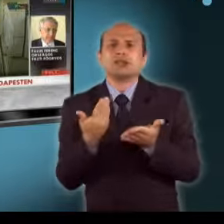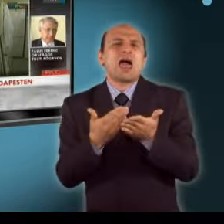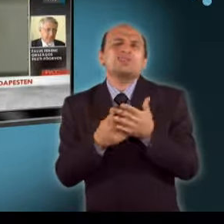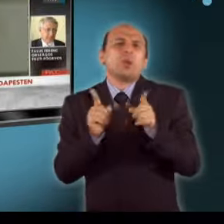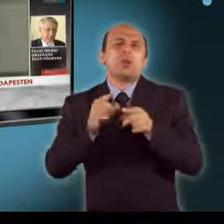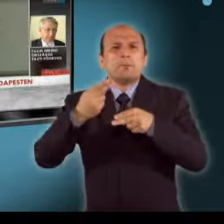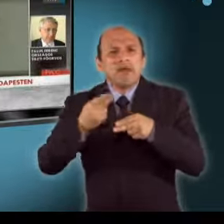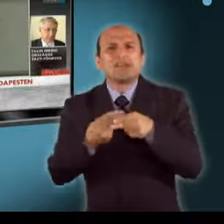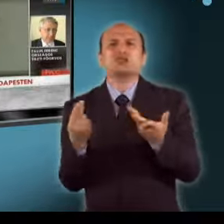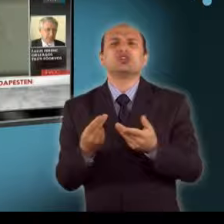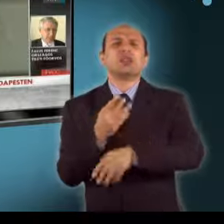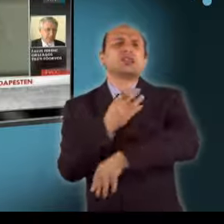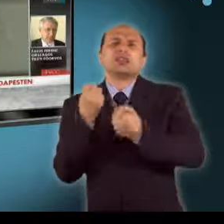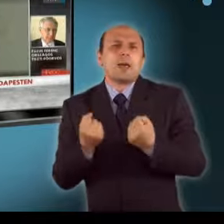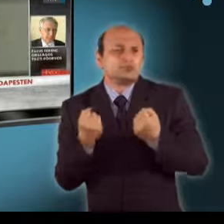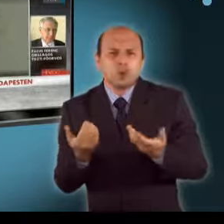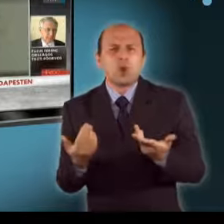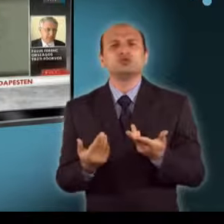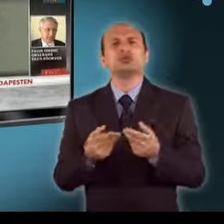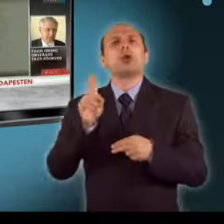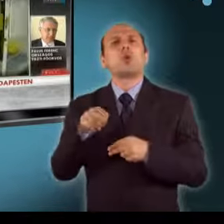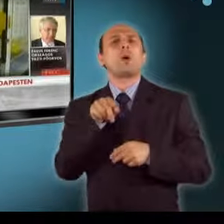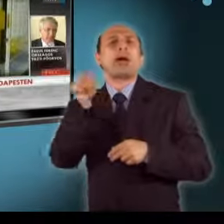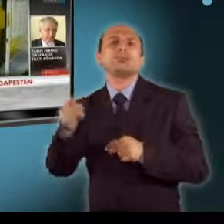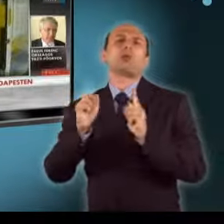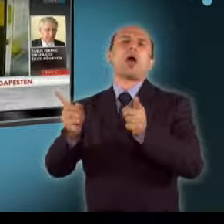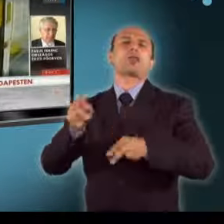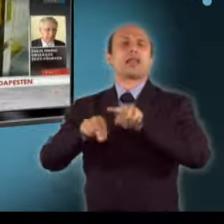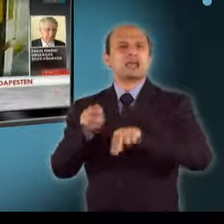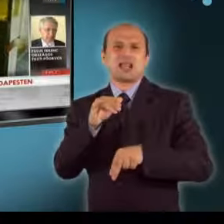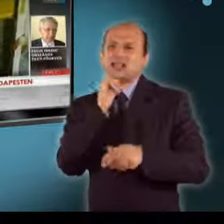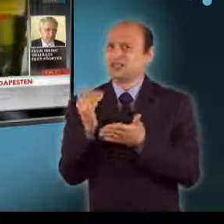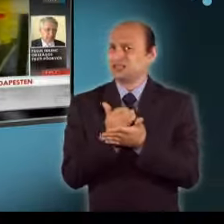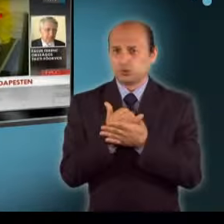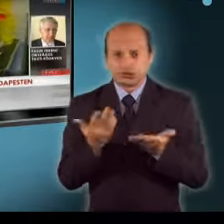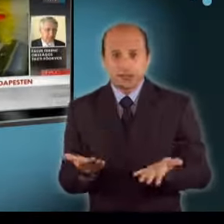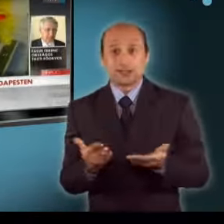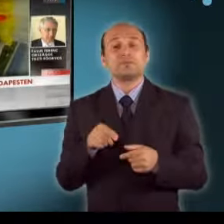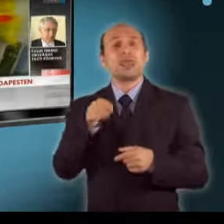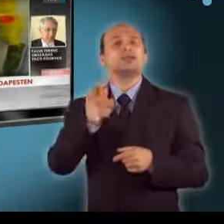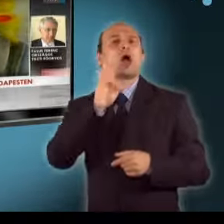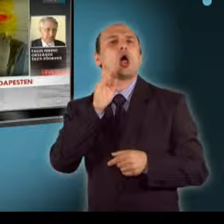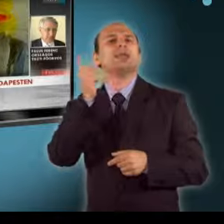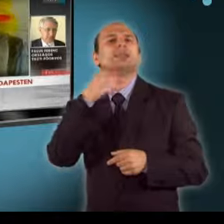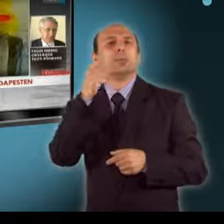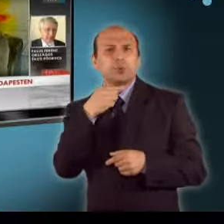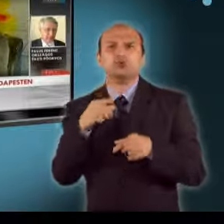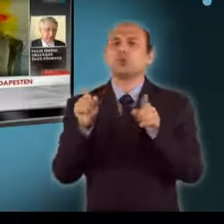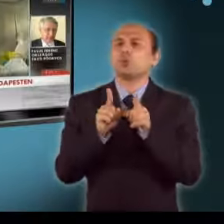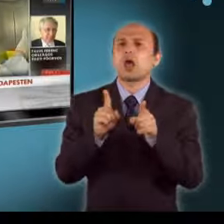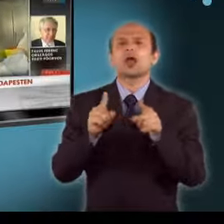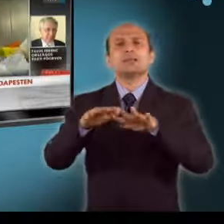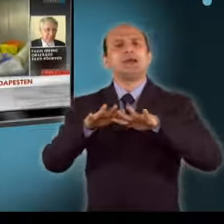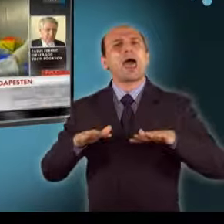miatt valakit kórházban kell kezelni, hogyha enyhe lefolyású. A típusa ugyanaz, de Európában a megbetegedések